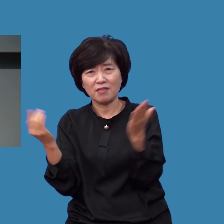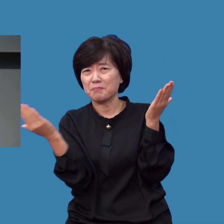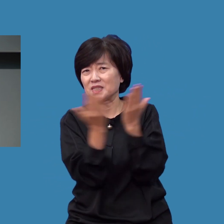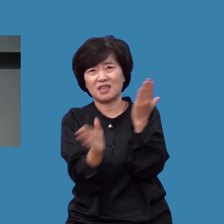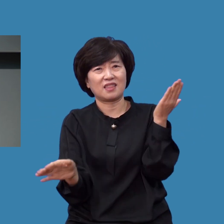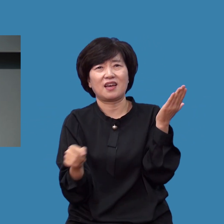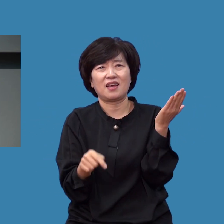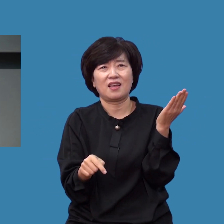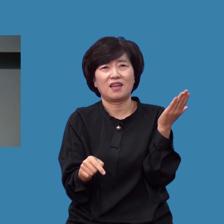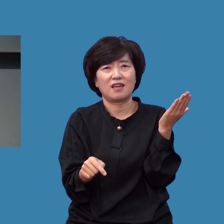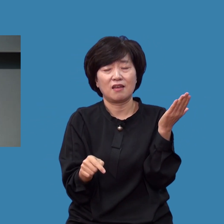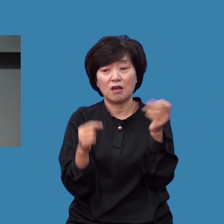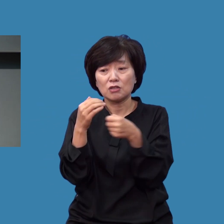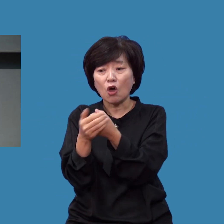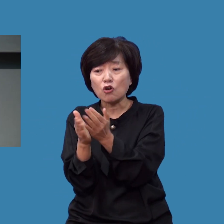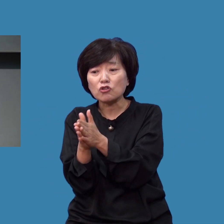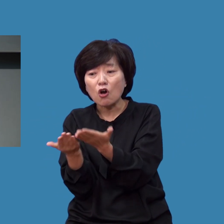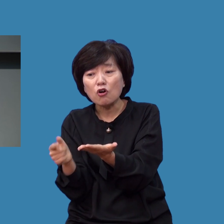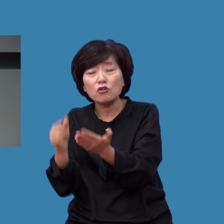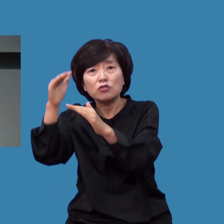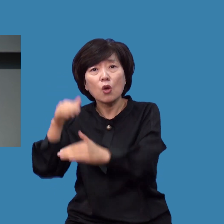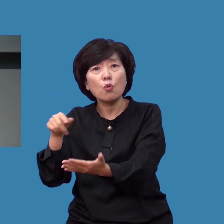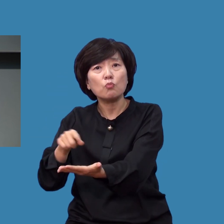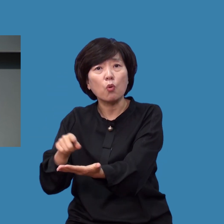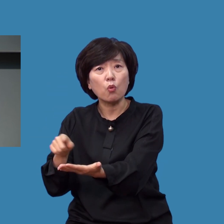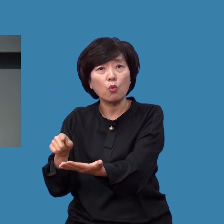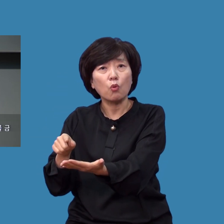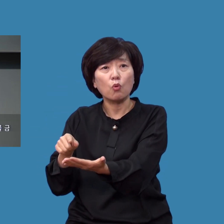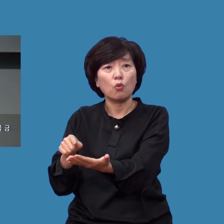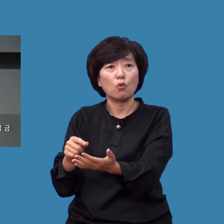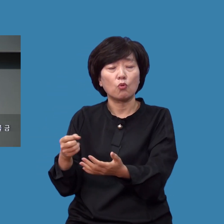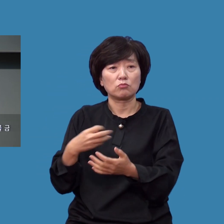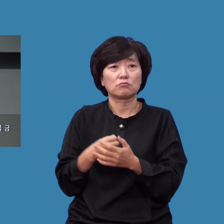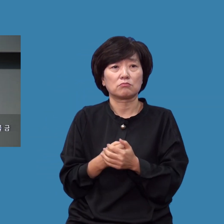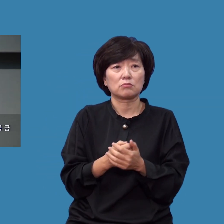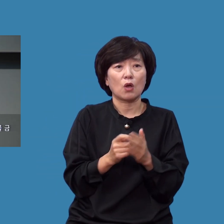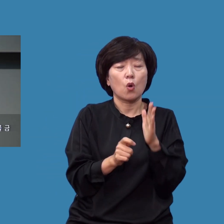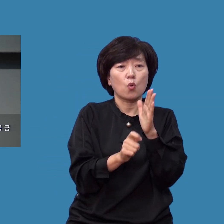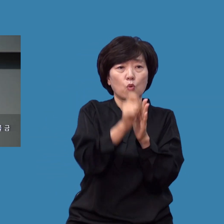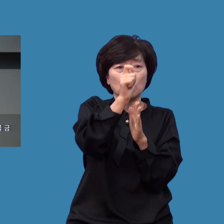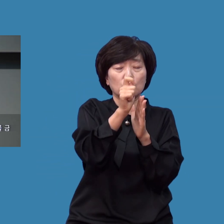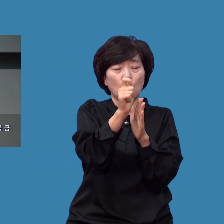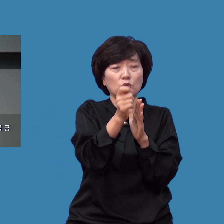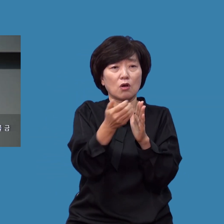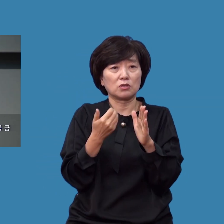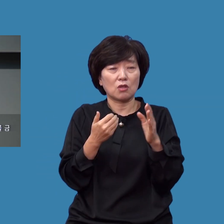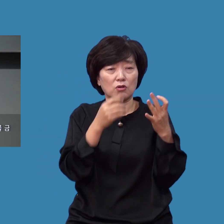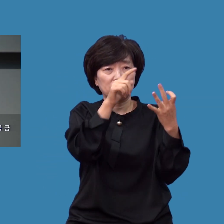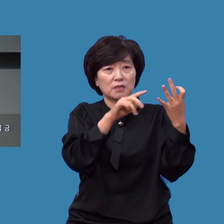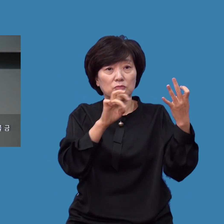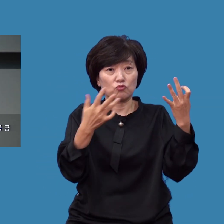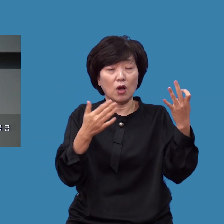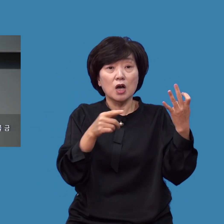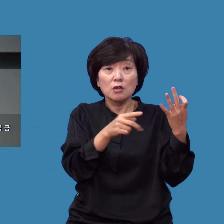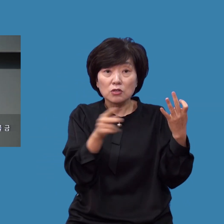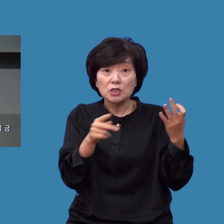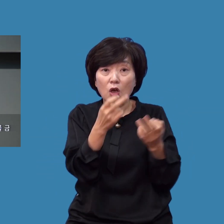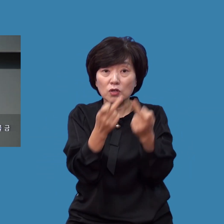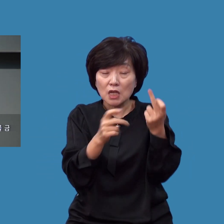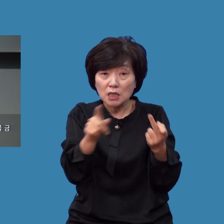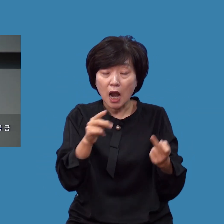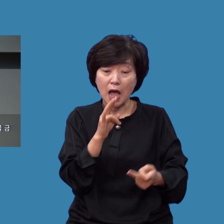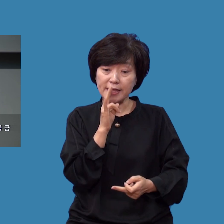않습니까? 성경은 무엇이라고 얘기합니까? 성경은 이렇게 얘기합니다. 오늘 본문 같이 보십시오. 시작. 그런즉 내